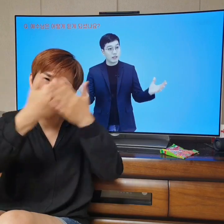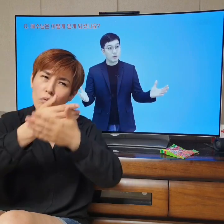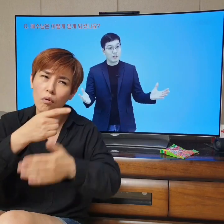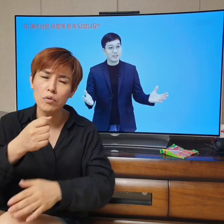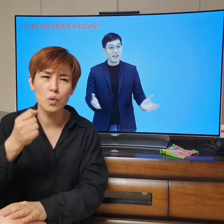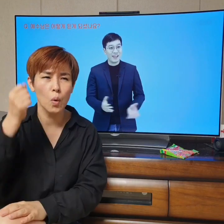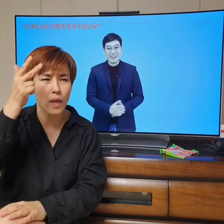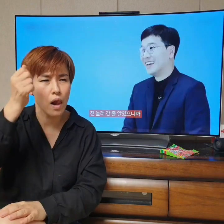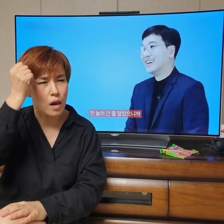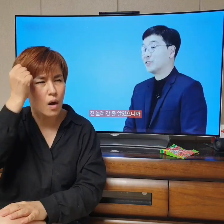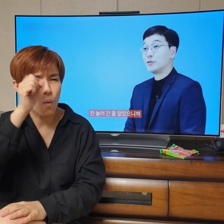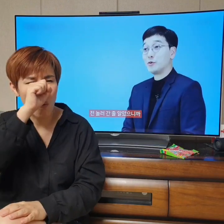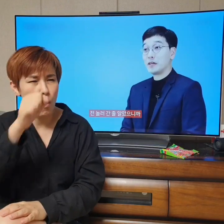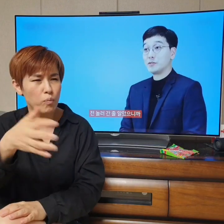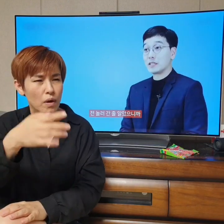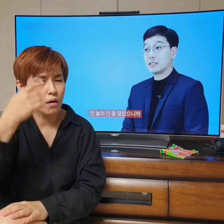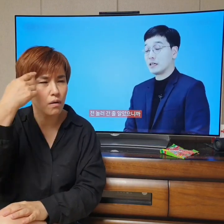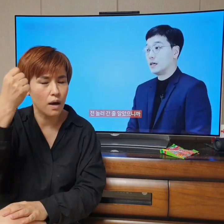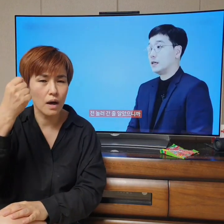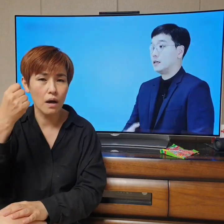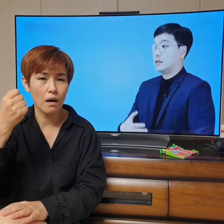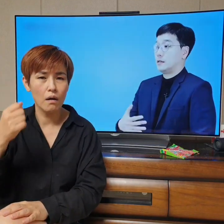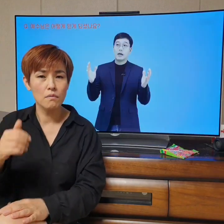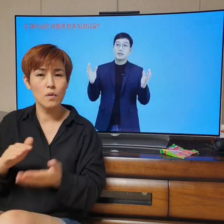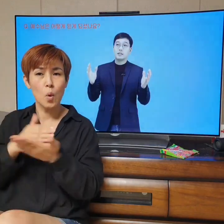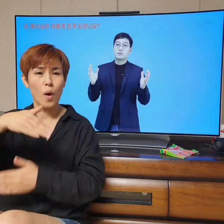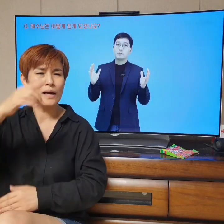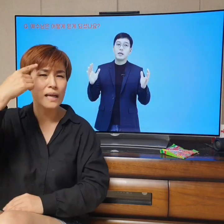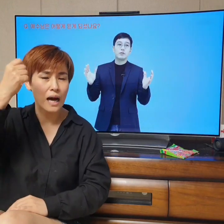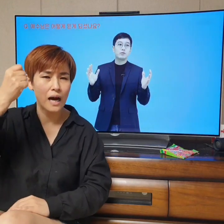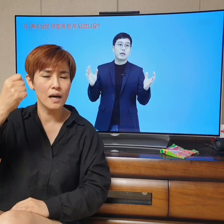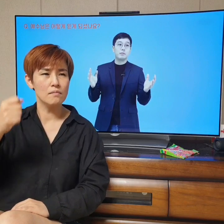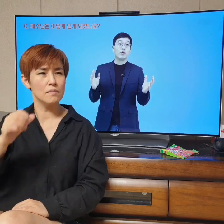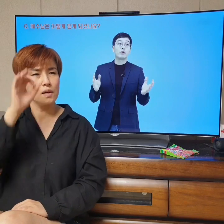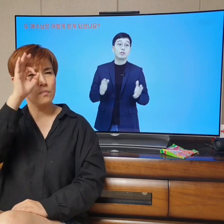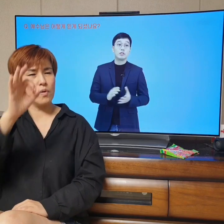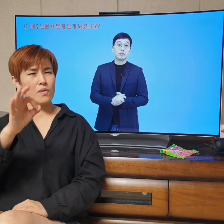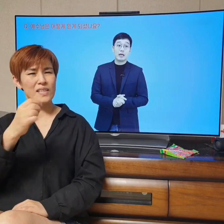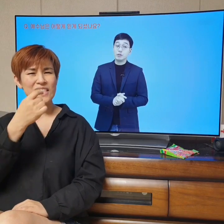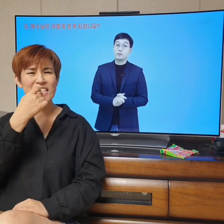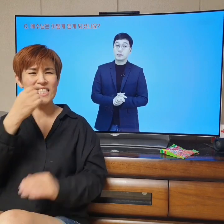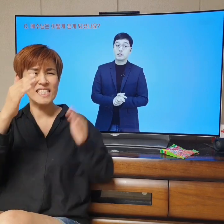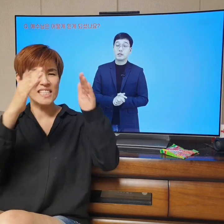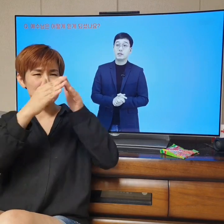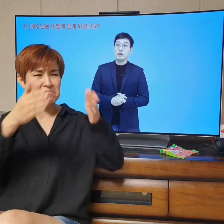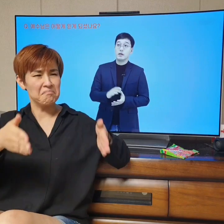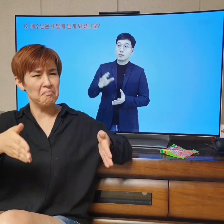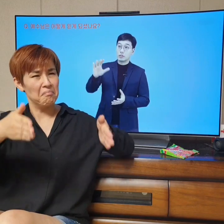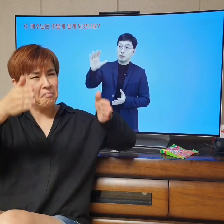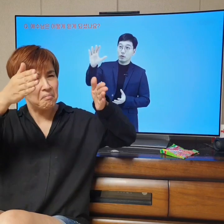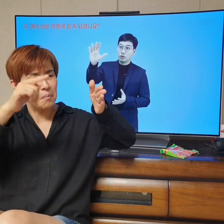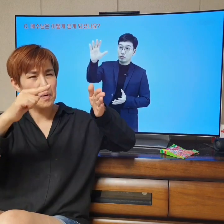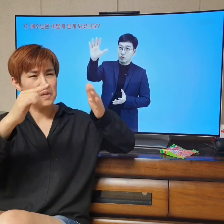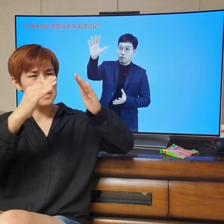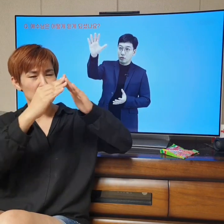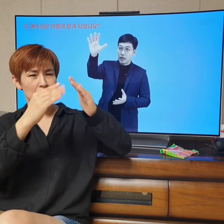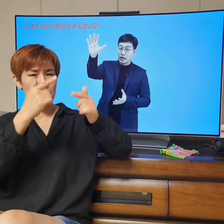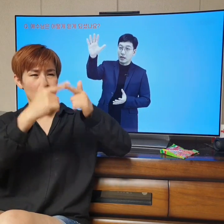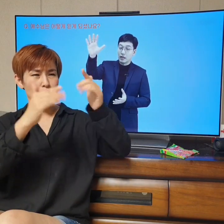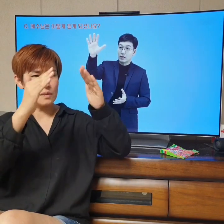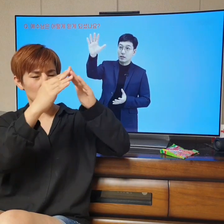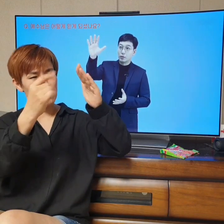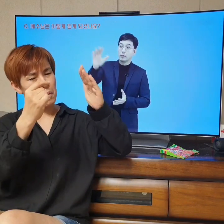리조트 같은 건 안 나올 것 같은데 좀 놀러 간 줄 알았으니까. 하얀색 집이 페인트도 많이 벗겨진 이런 나무집 같이 생긴 그런 집이